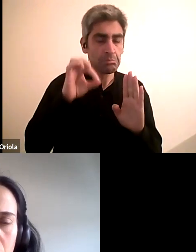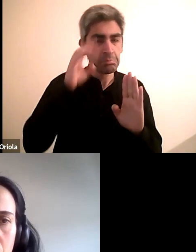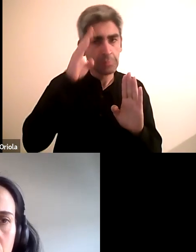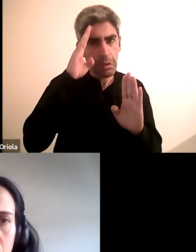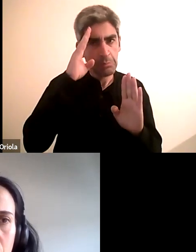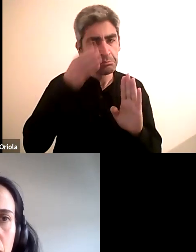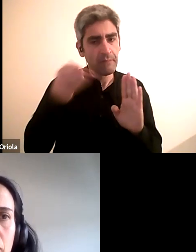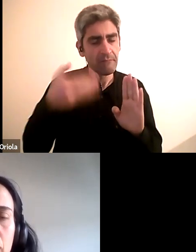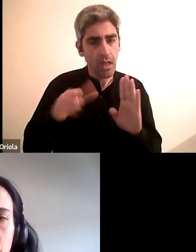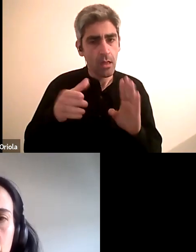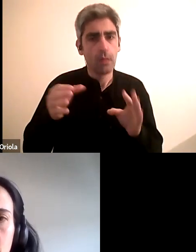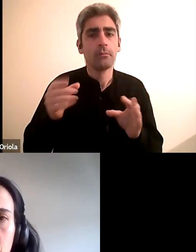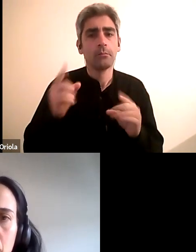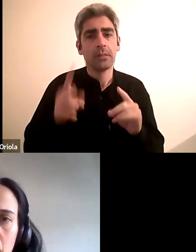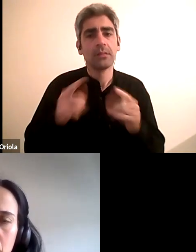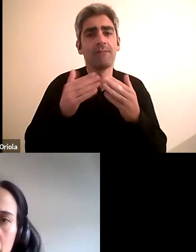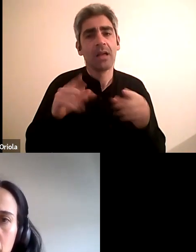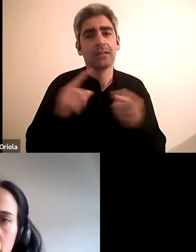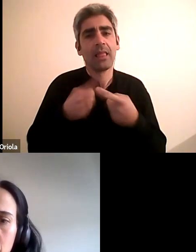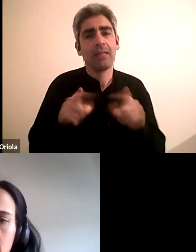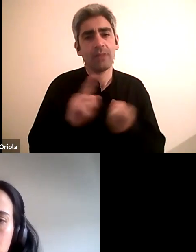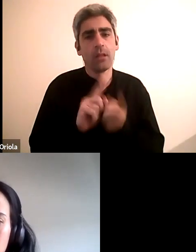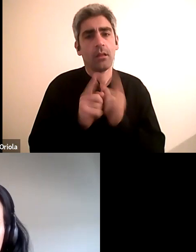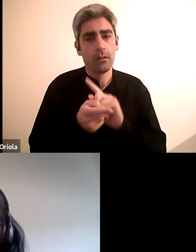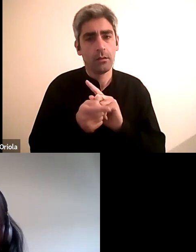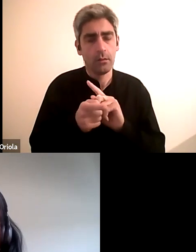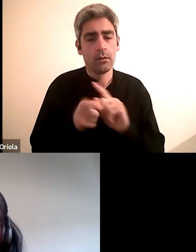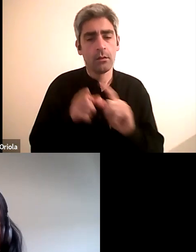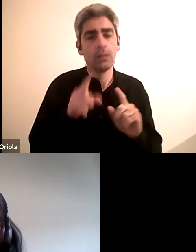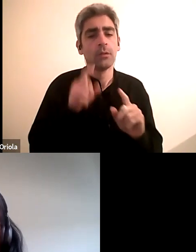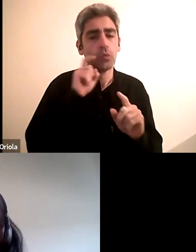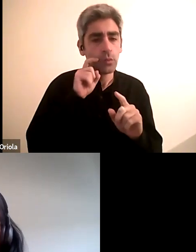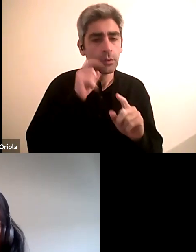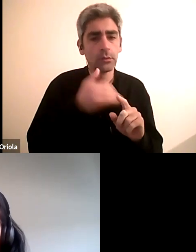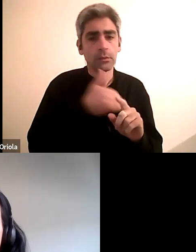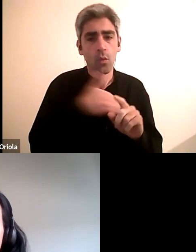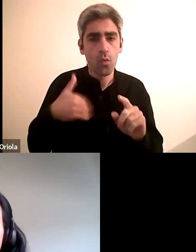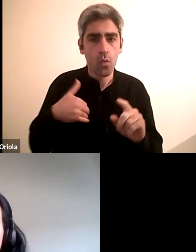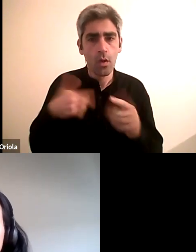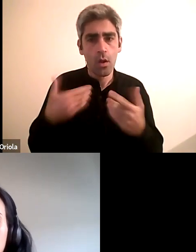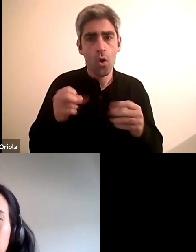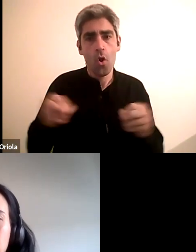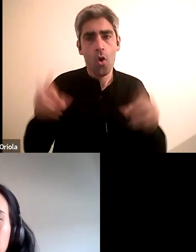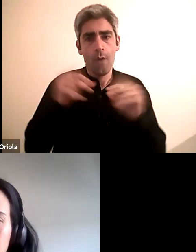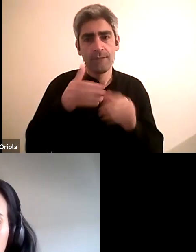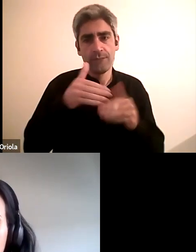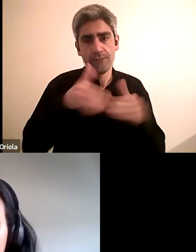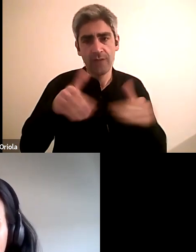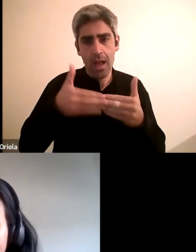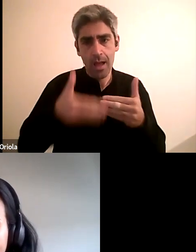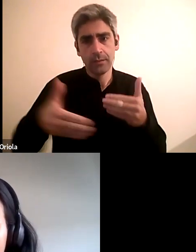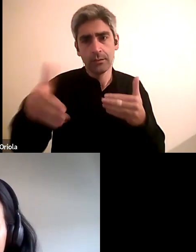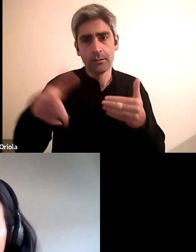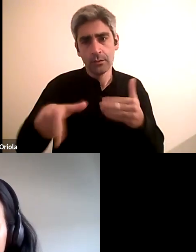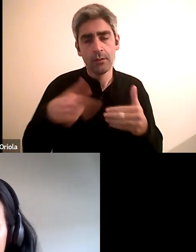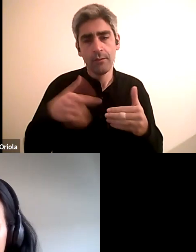antecipa-se já uma fase diferente. A promoção da segurança e da saúde nesta nova fase vai ser feita